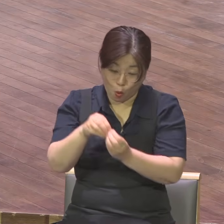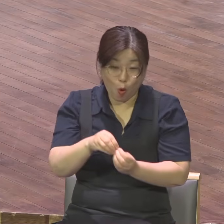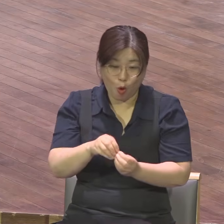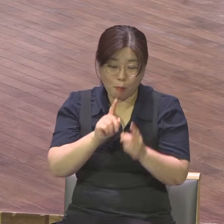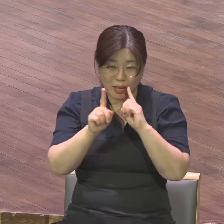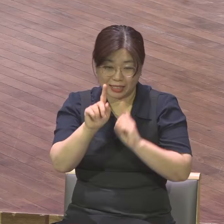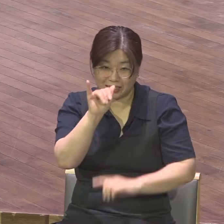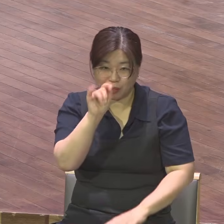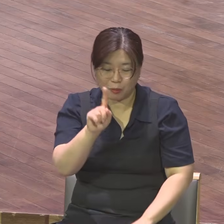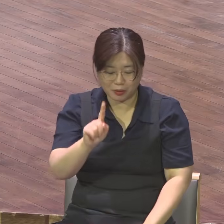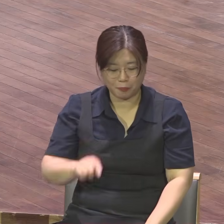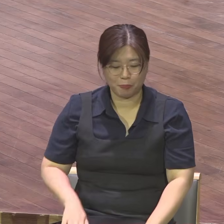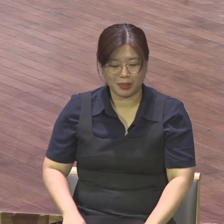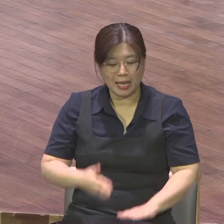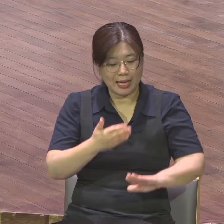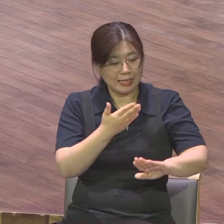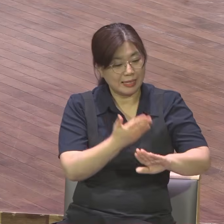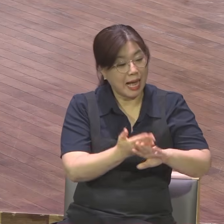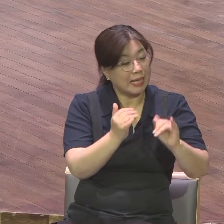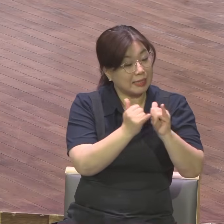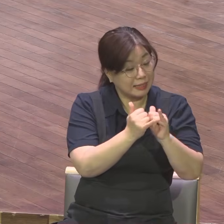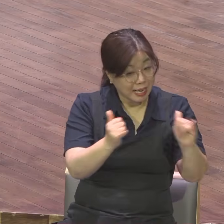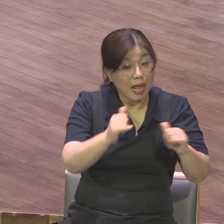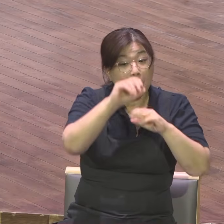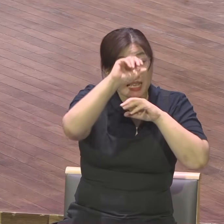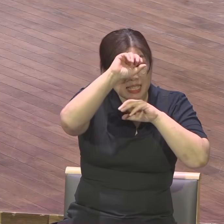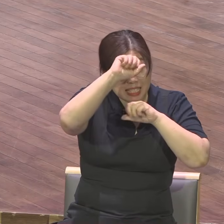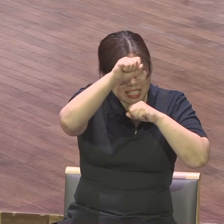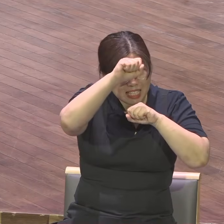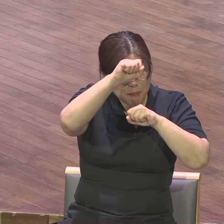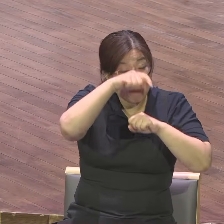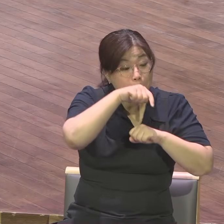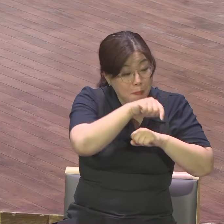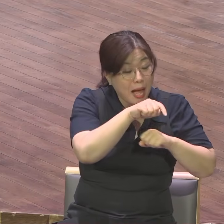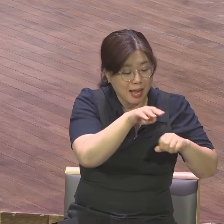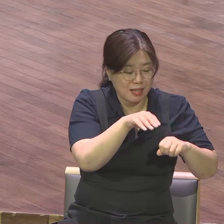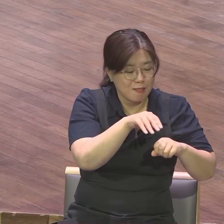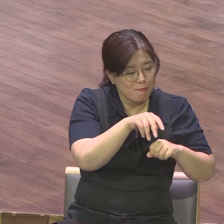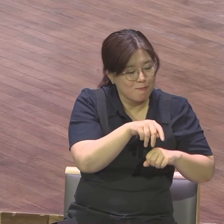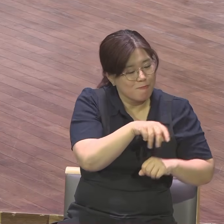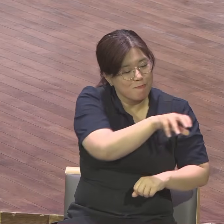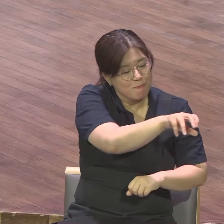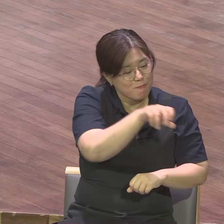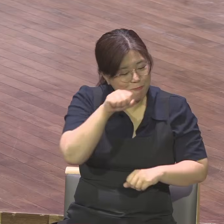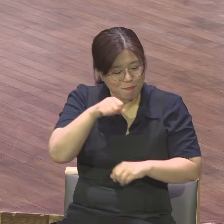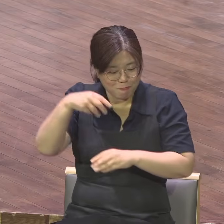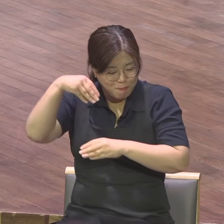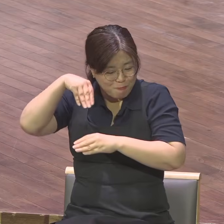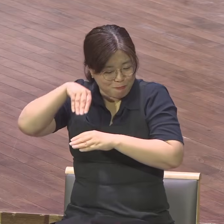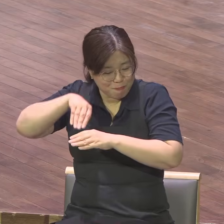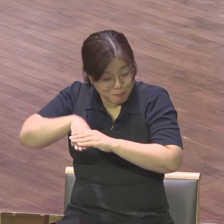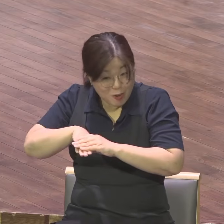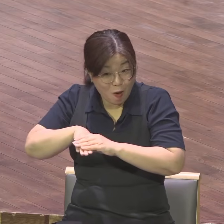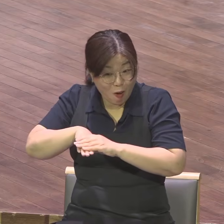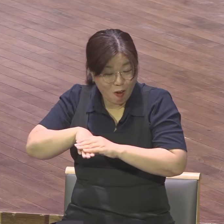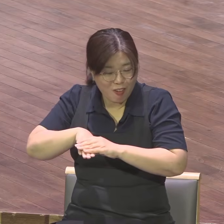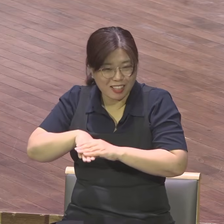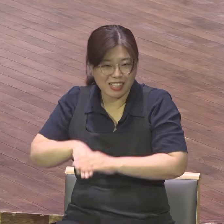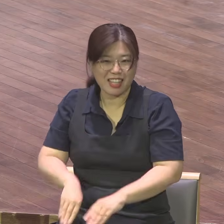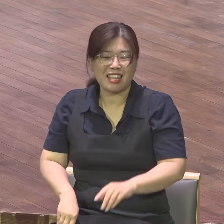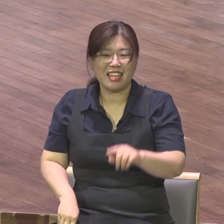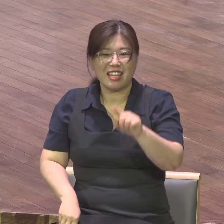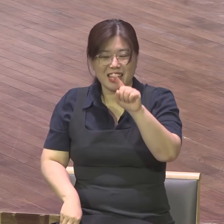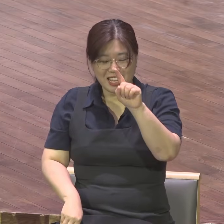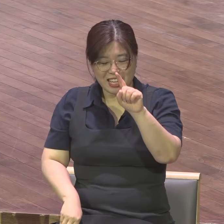다른 사람의 신발을 신고 1마일을 걸어가기 전에는 그를